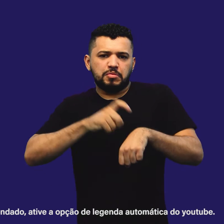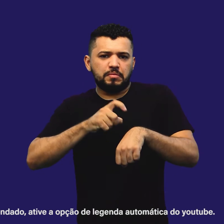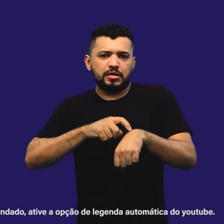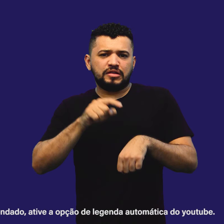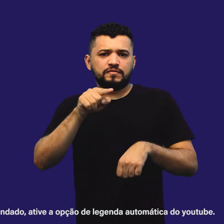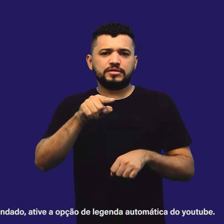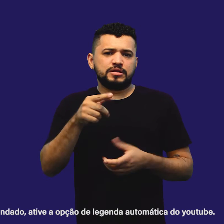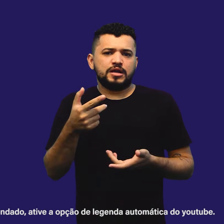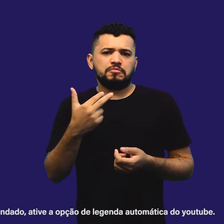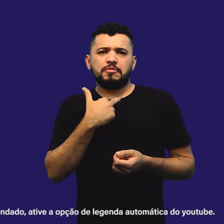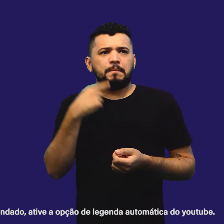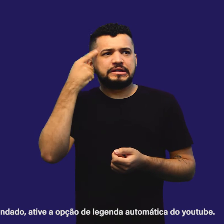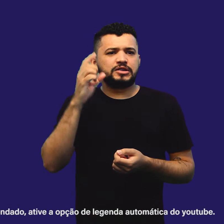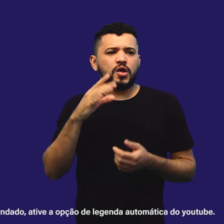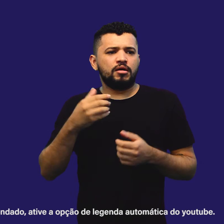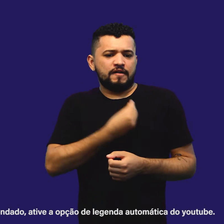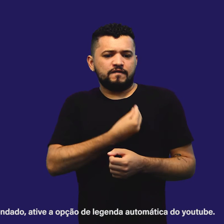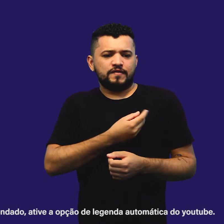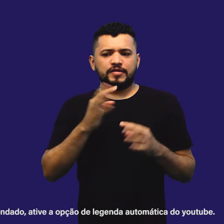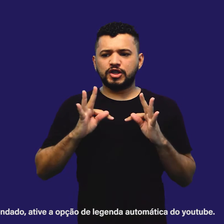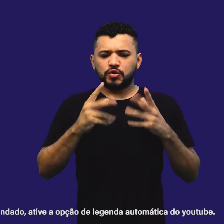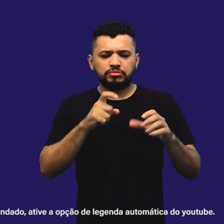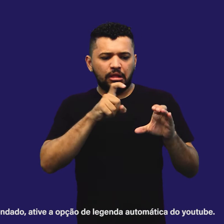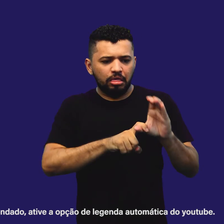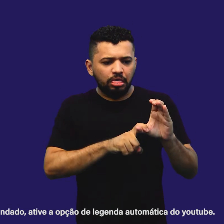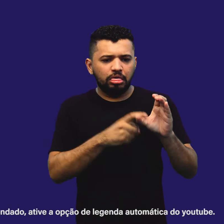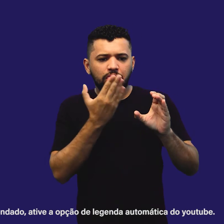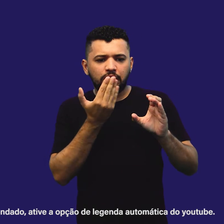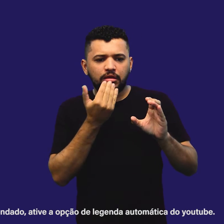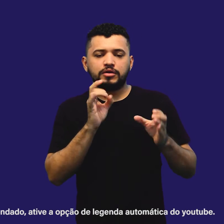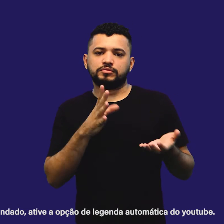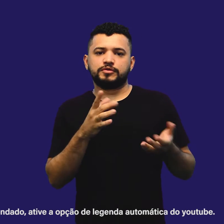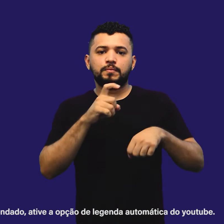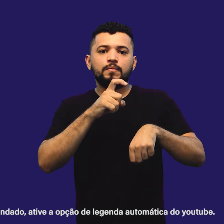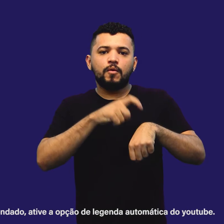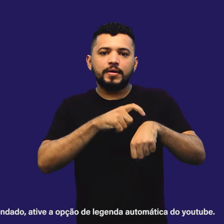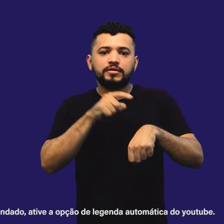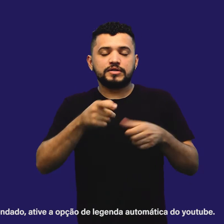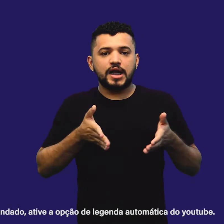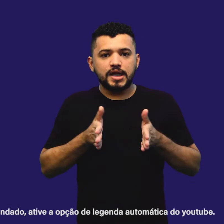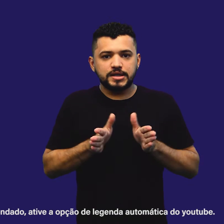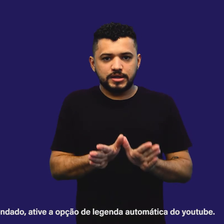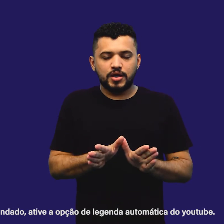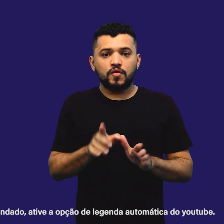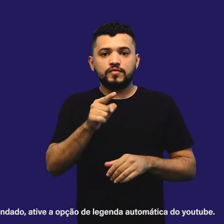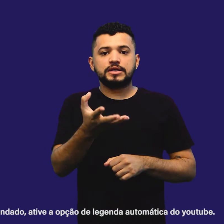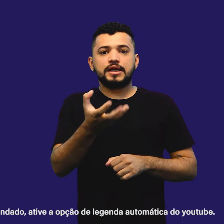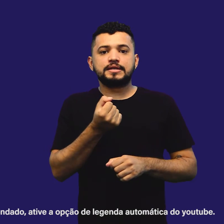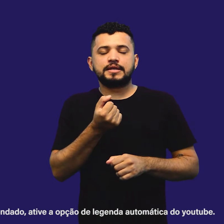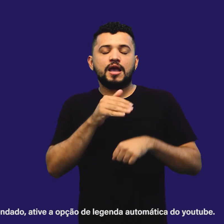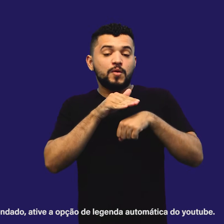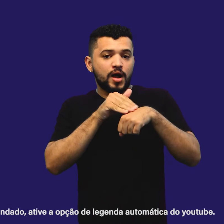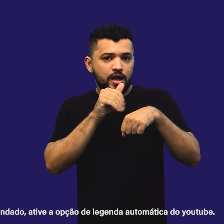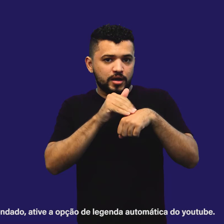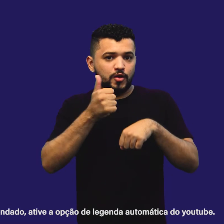inteira depende do alimento. Desde o primeiro momento que você nasceu, uma das primeiras coisas que você recebe é o carinho por meio do alimento, né?